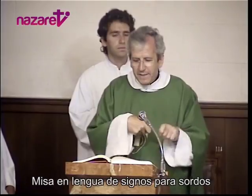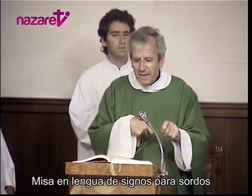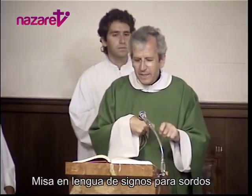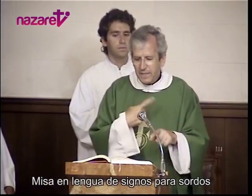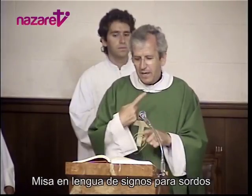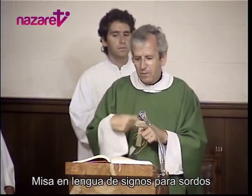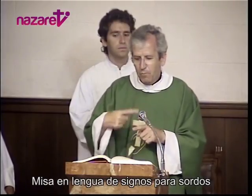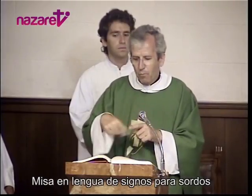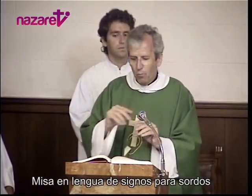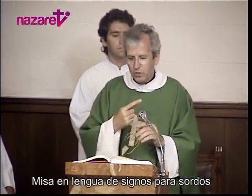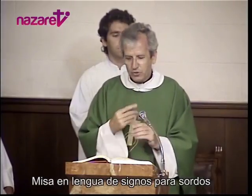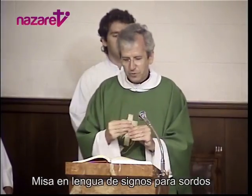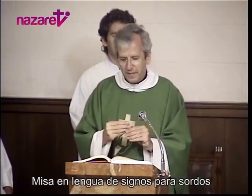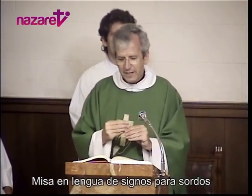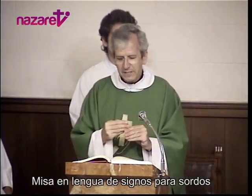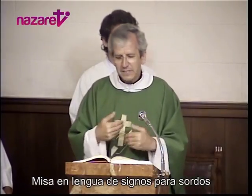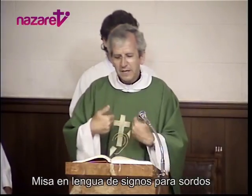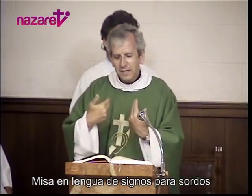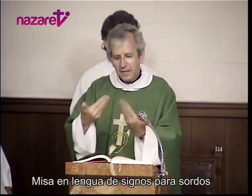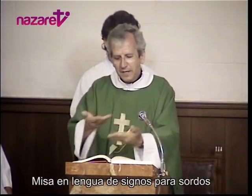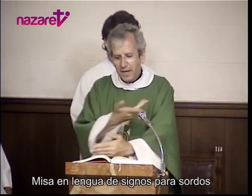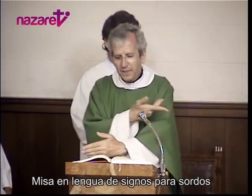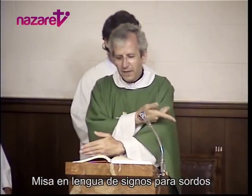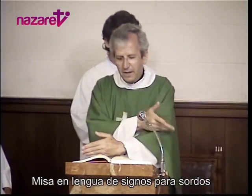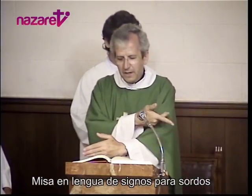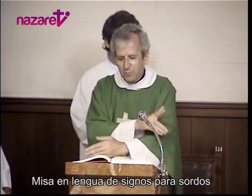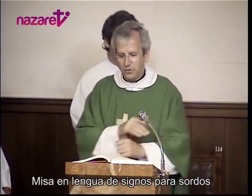Vended vuestros bienes y dad limosna.